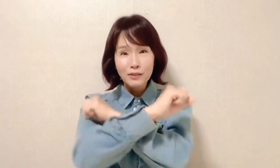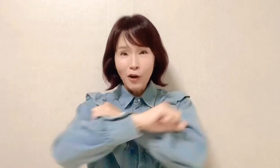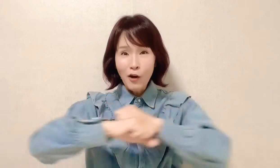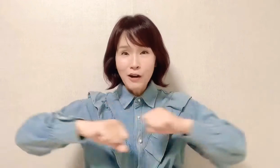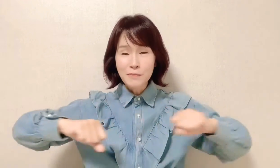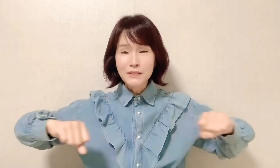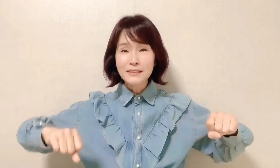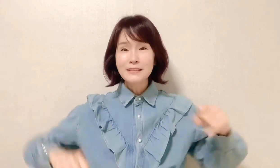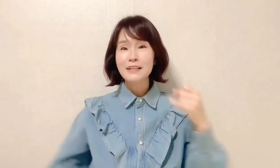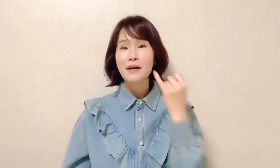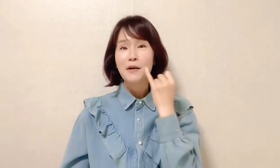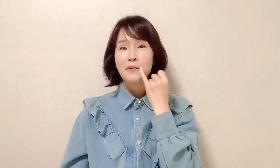넓은